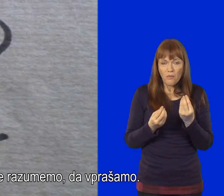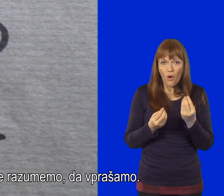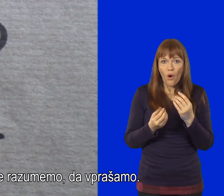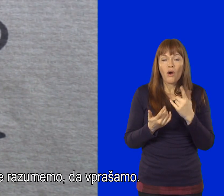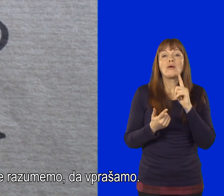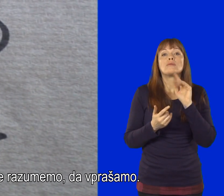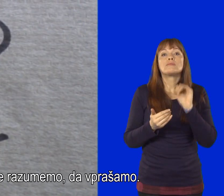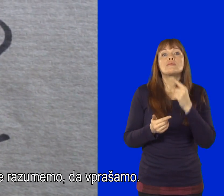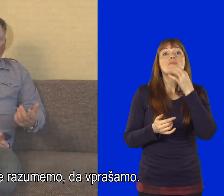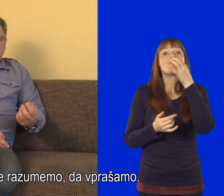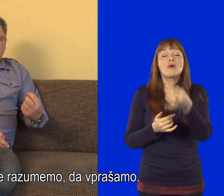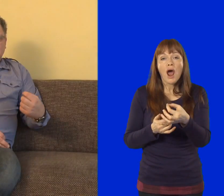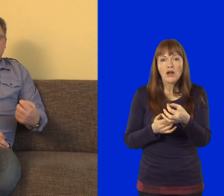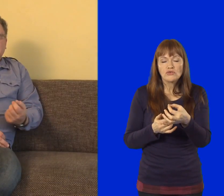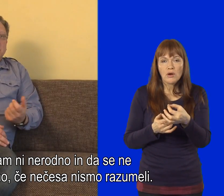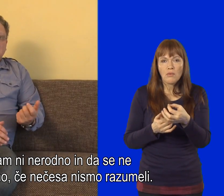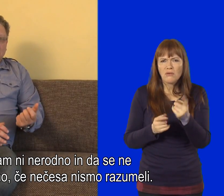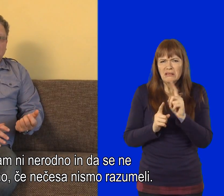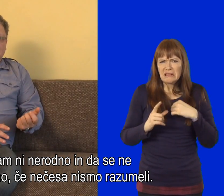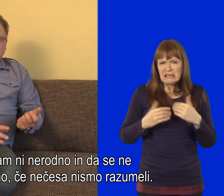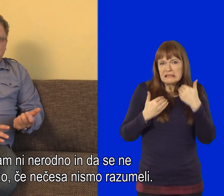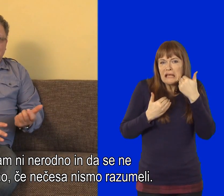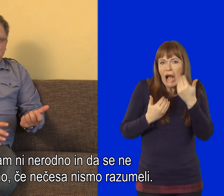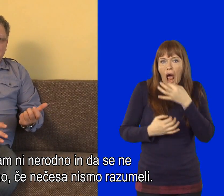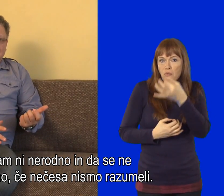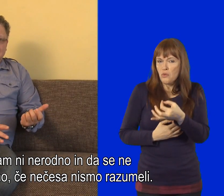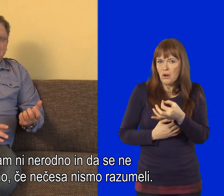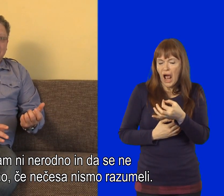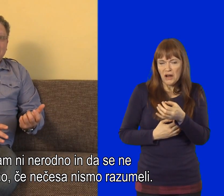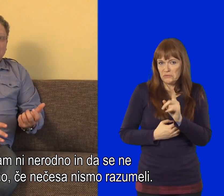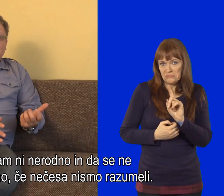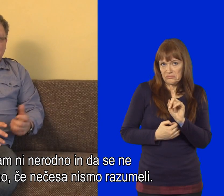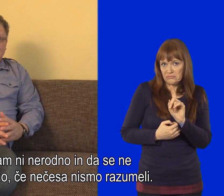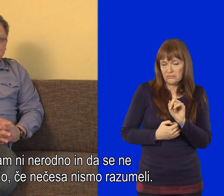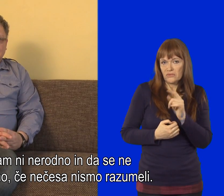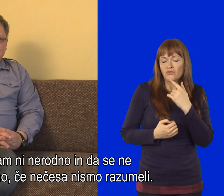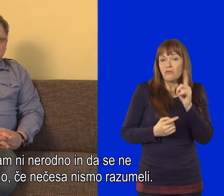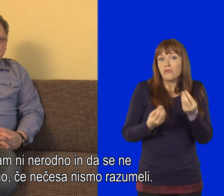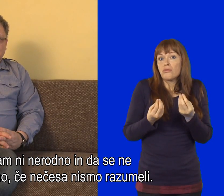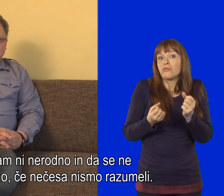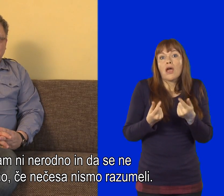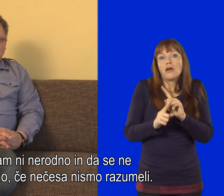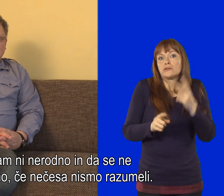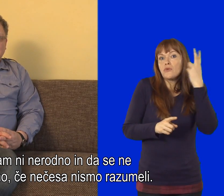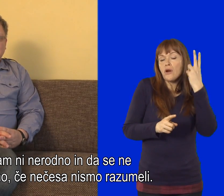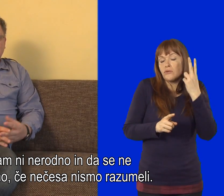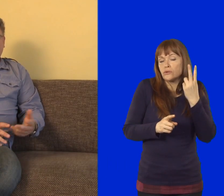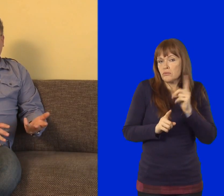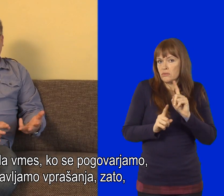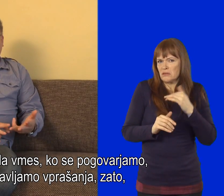da vprašamo, da nam ni nerodno, da se ne sramujemo tega, če nečesa nismo